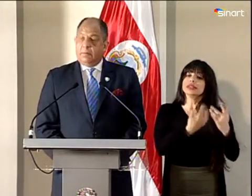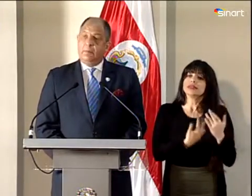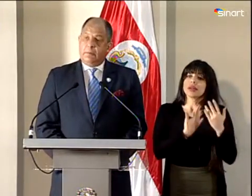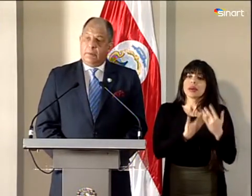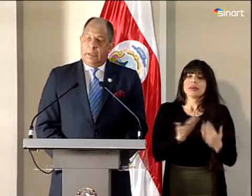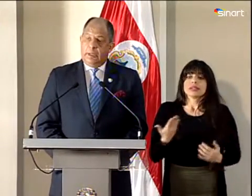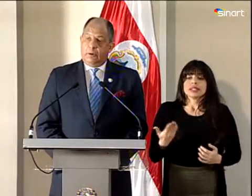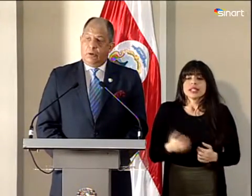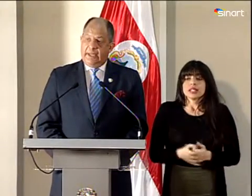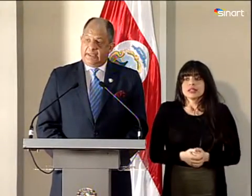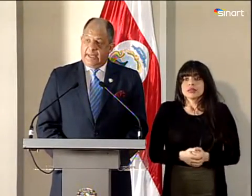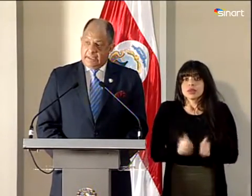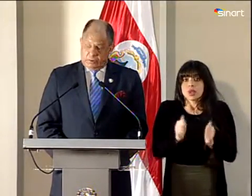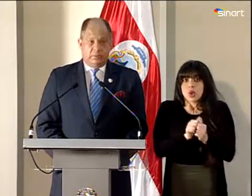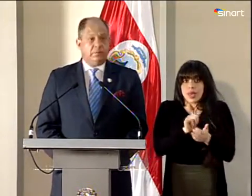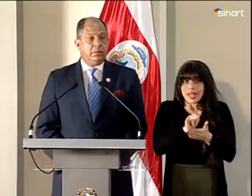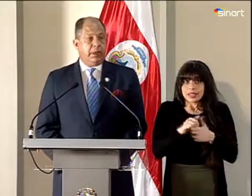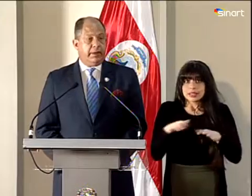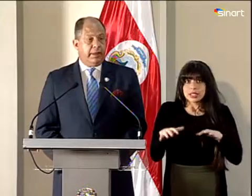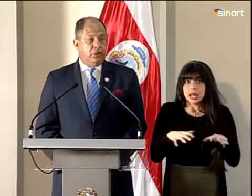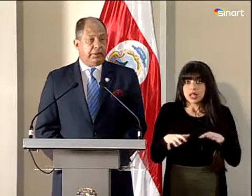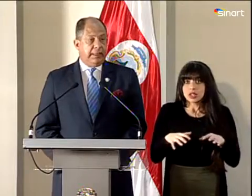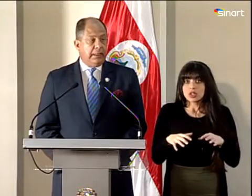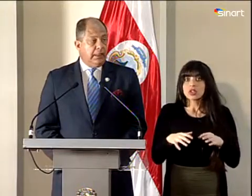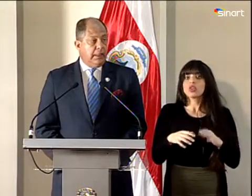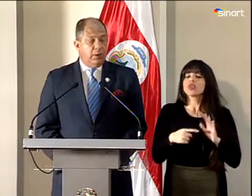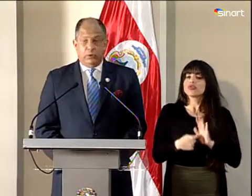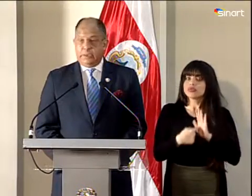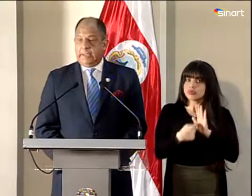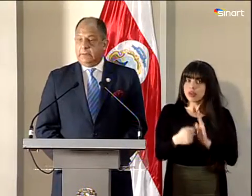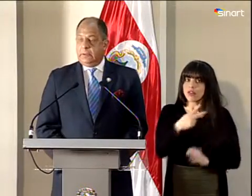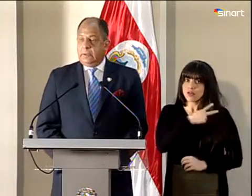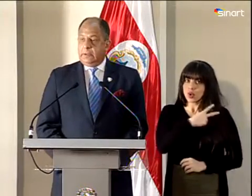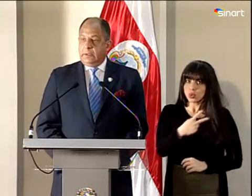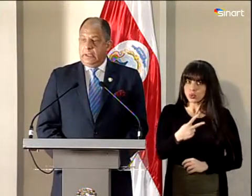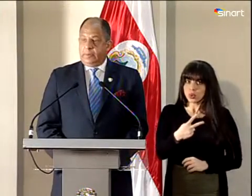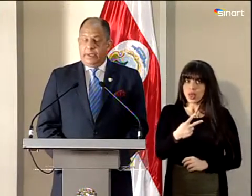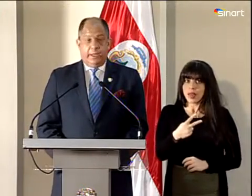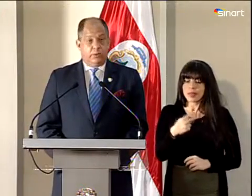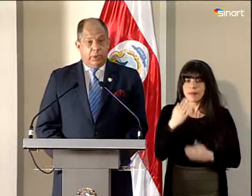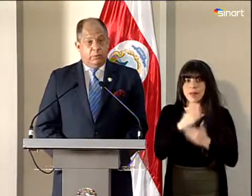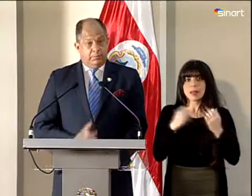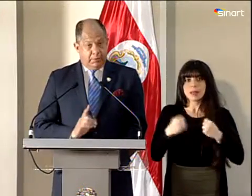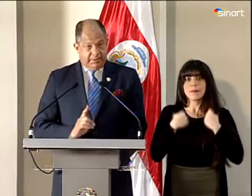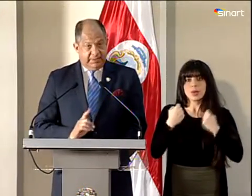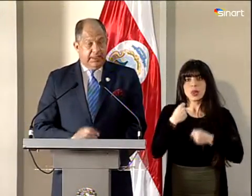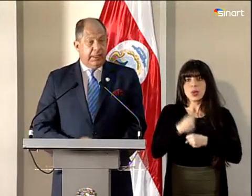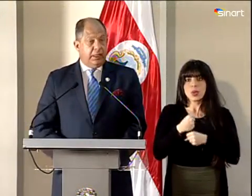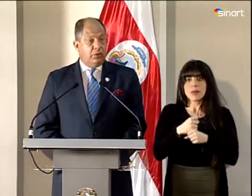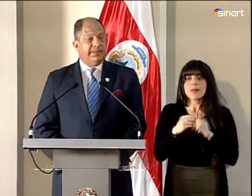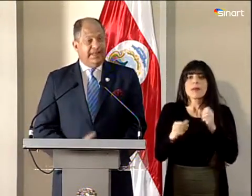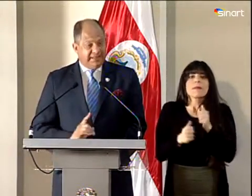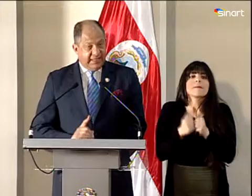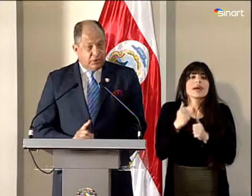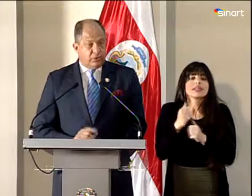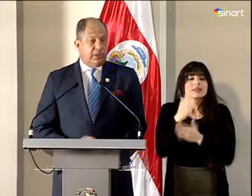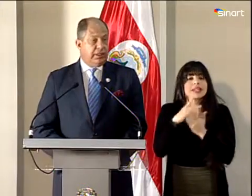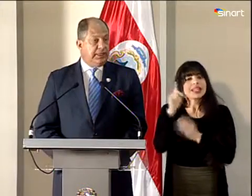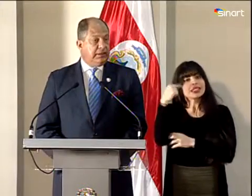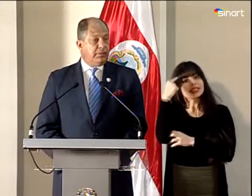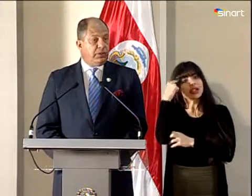que con este acto, que renota la voluntad del Poder Ejecutivo, pero más allá de ello, del